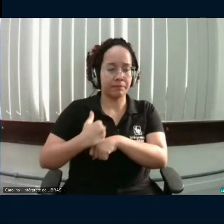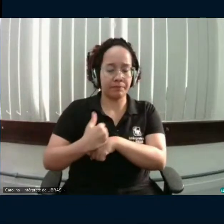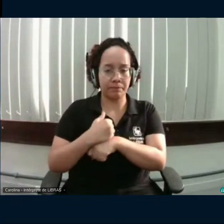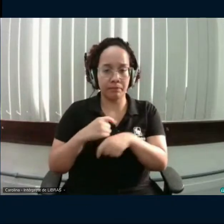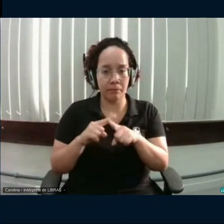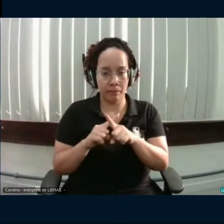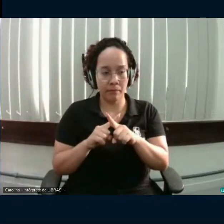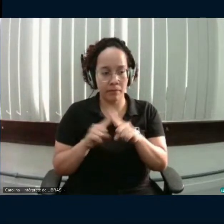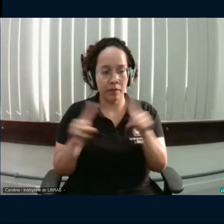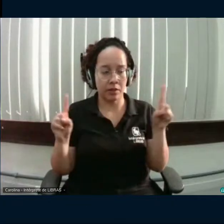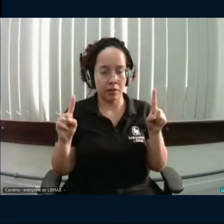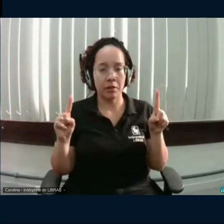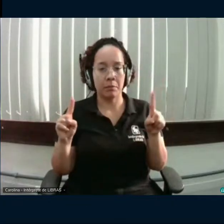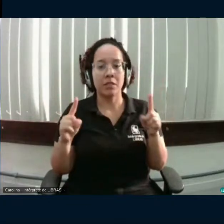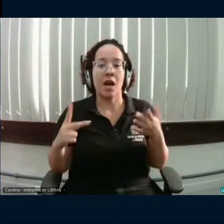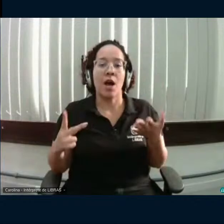acabou